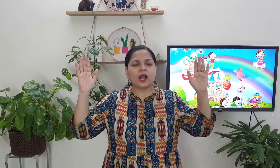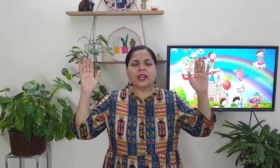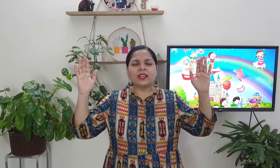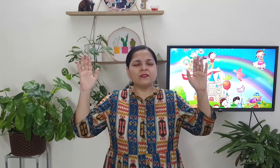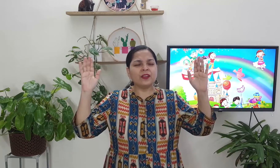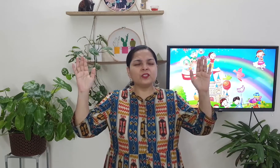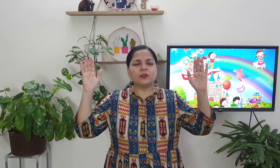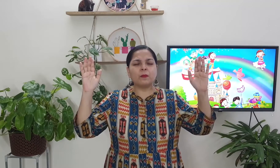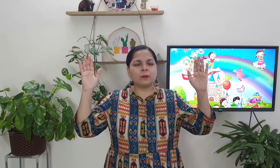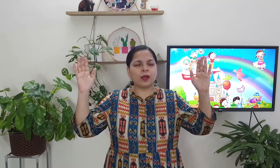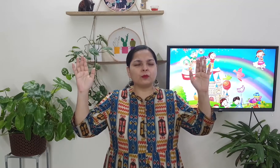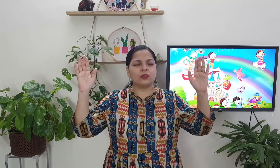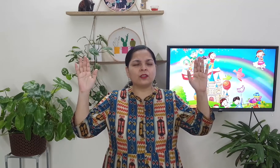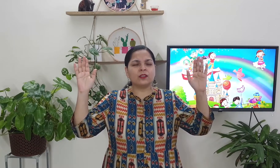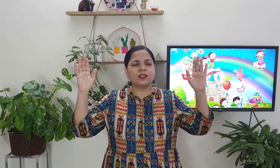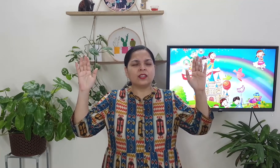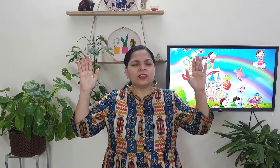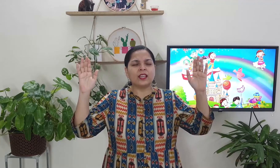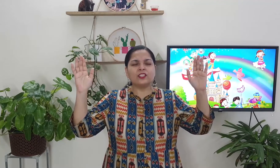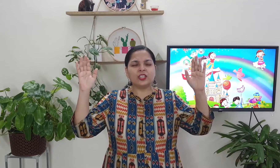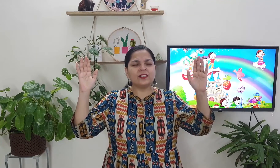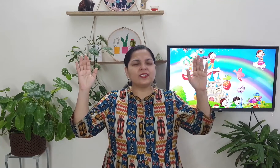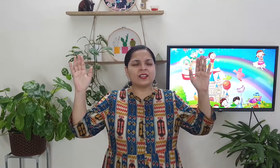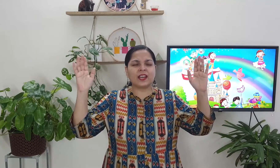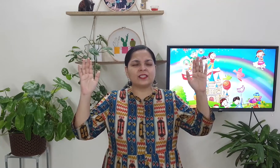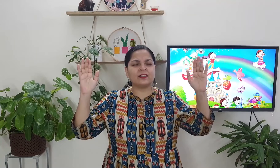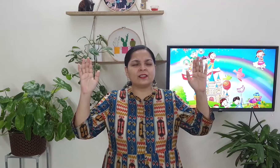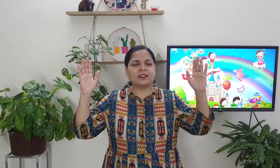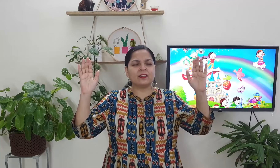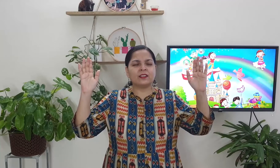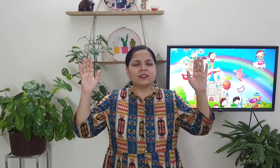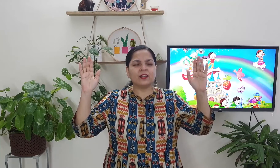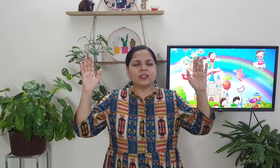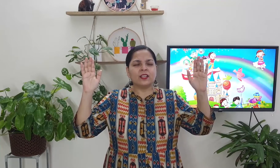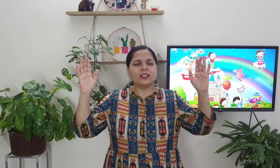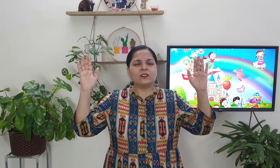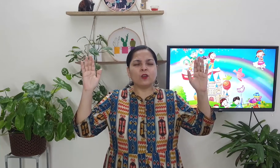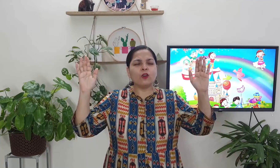கர்த்தராகிய இயேசு என் வாழ்க்கையின் தேவன் என்று என் வாயினால் அறிக்கை செய்கிறேன்.